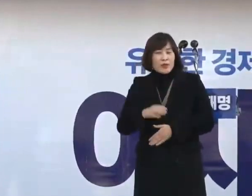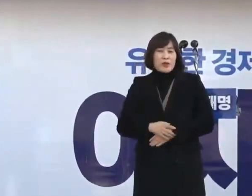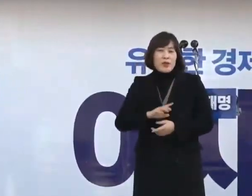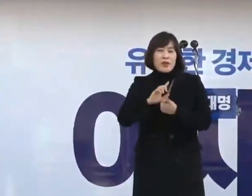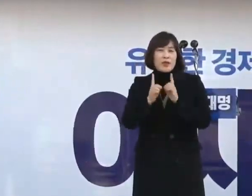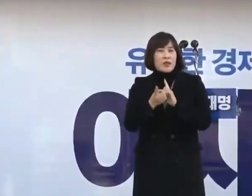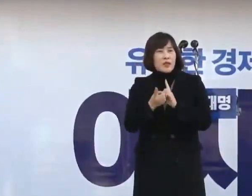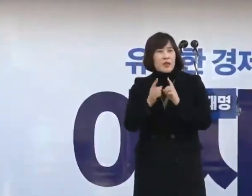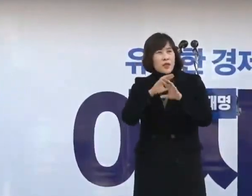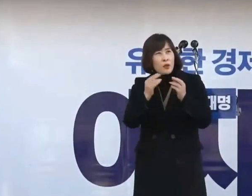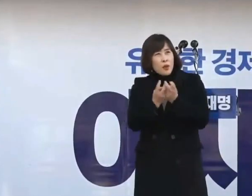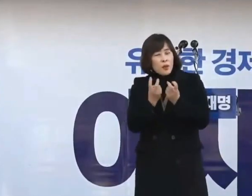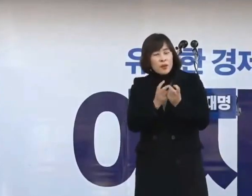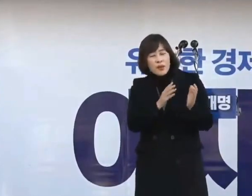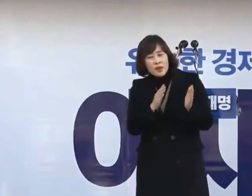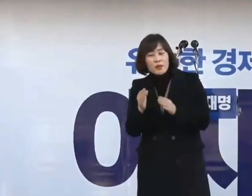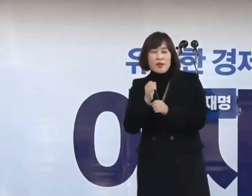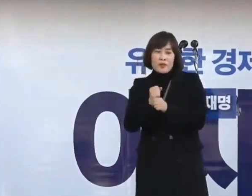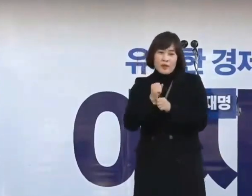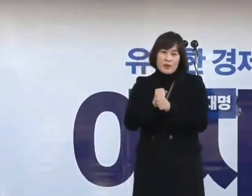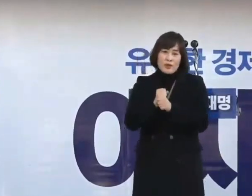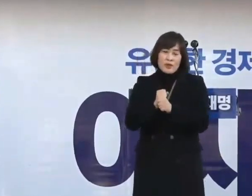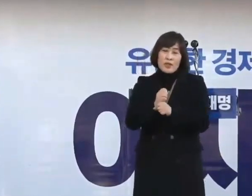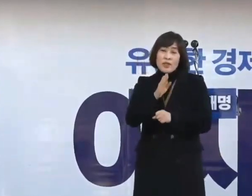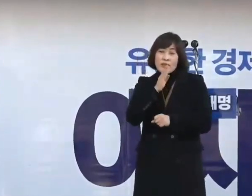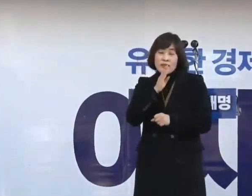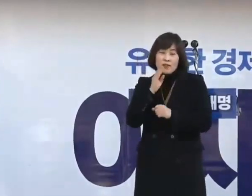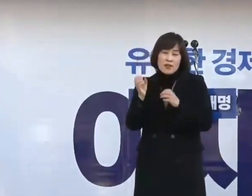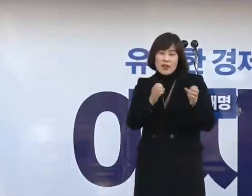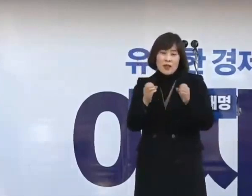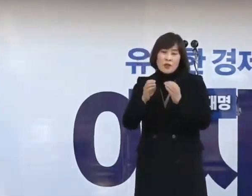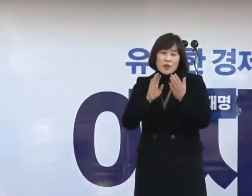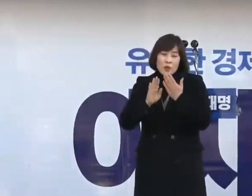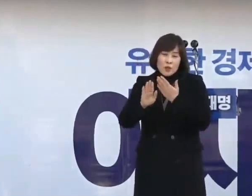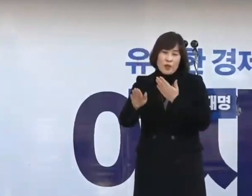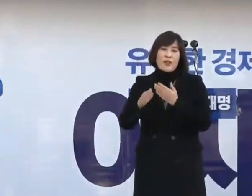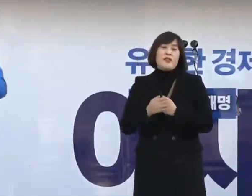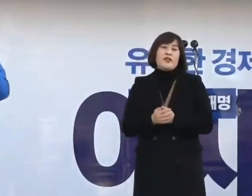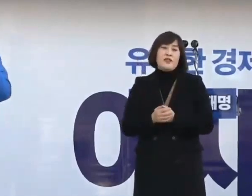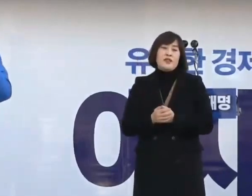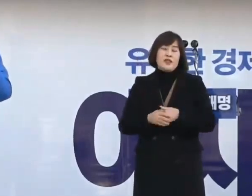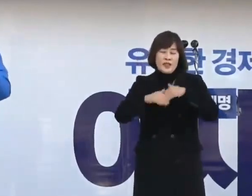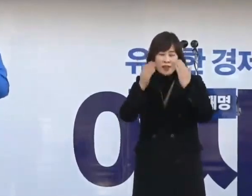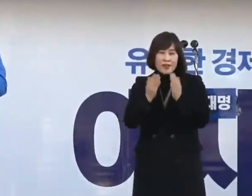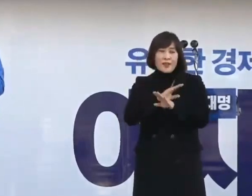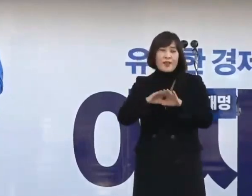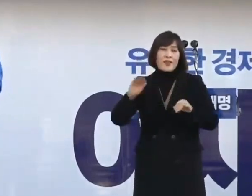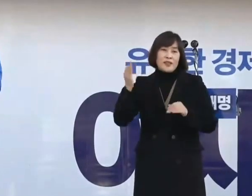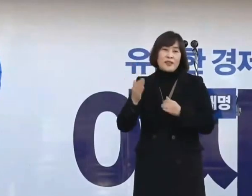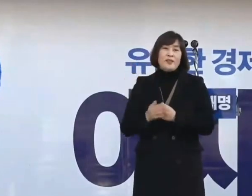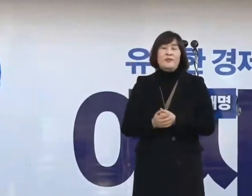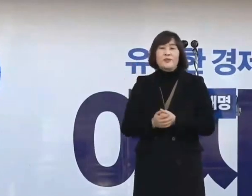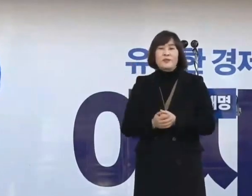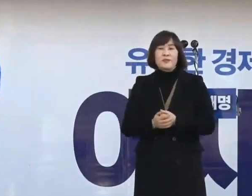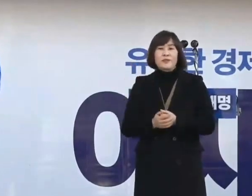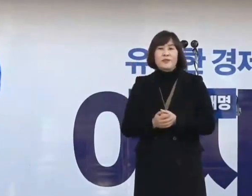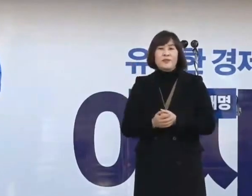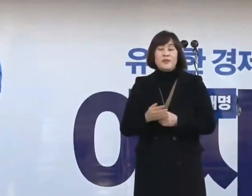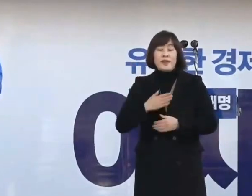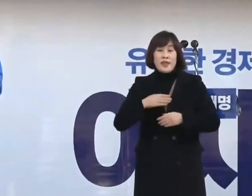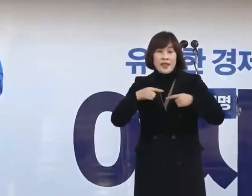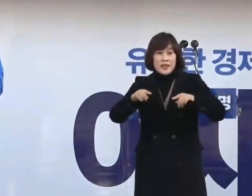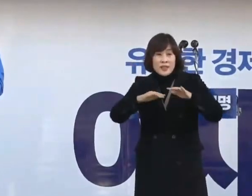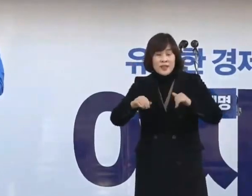다 만들어냈고 실질적으로 다 대화해서 그 자리에 여러분 보신 분이 있을 겁니다. 그게